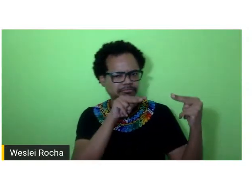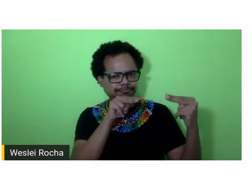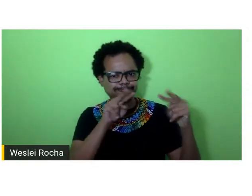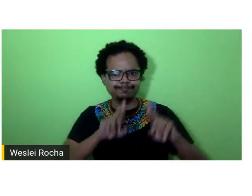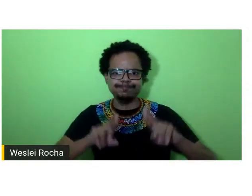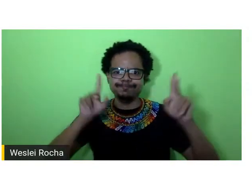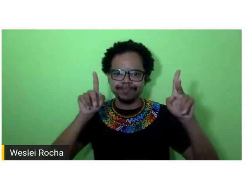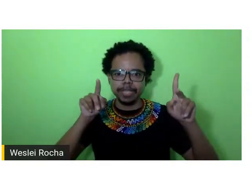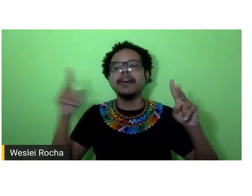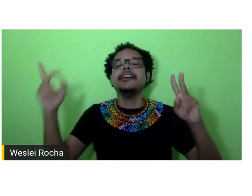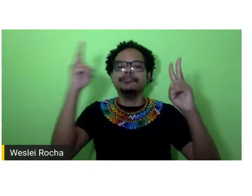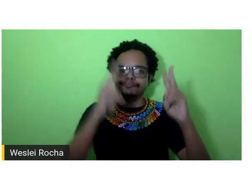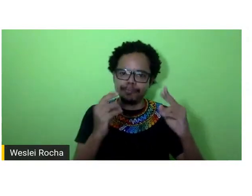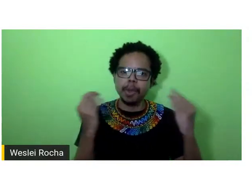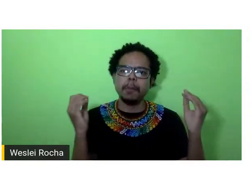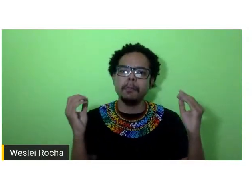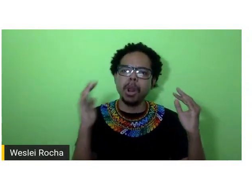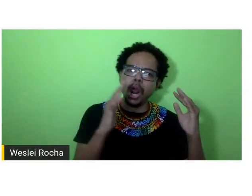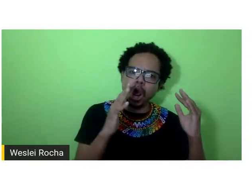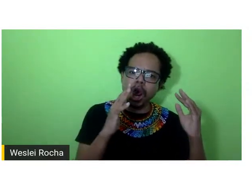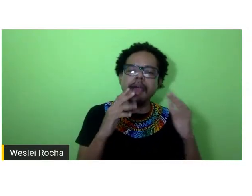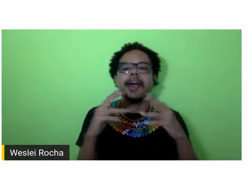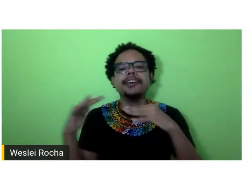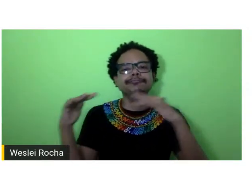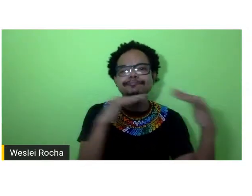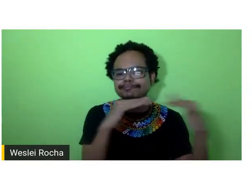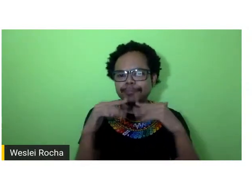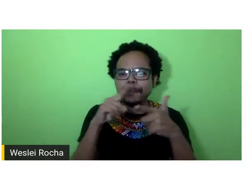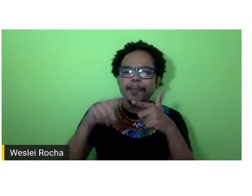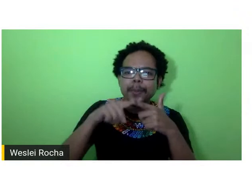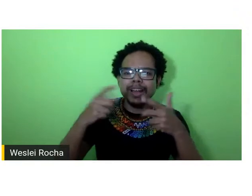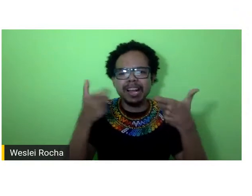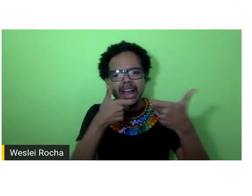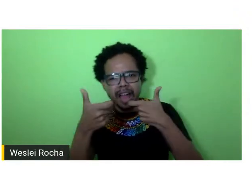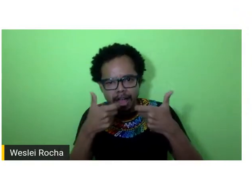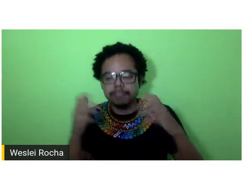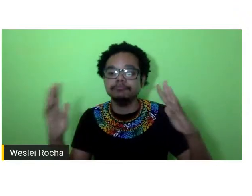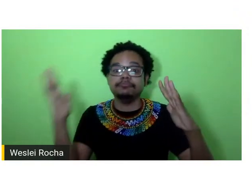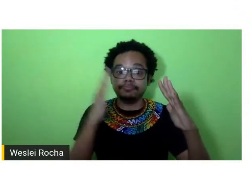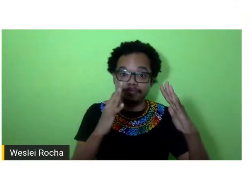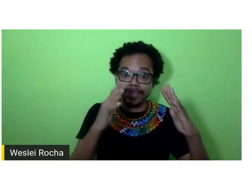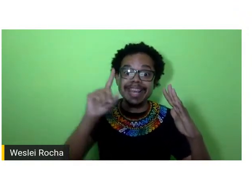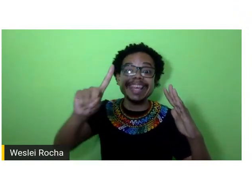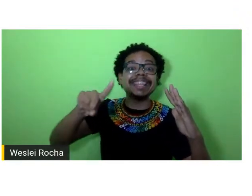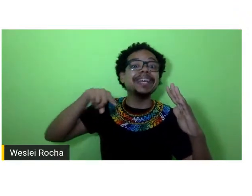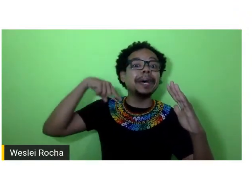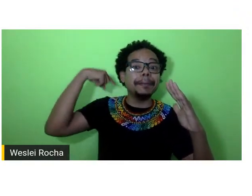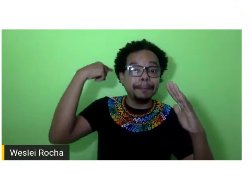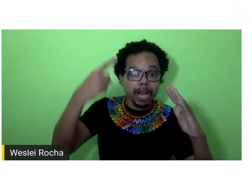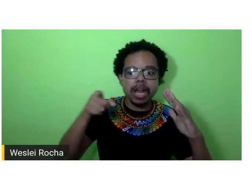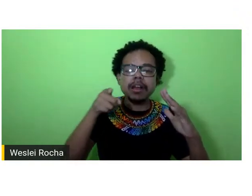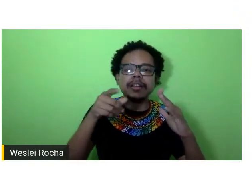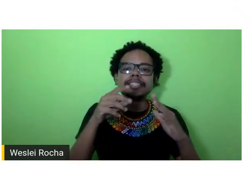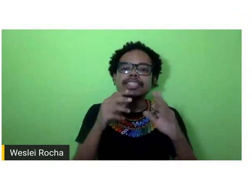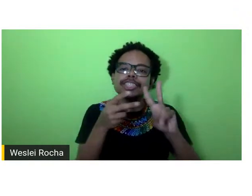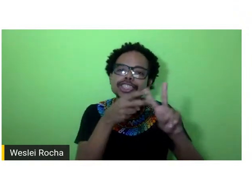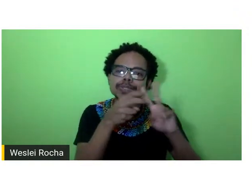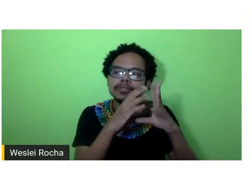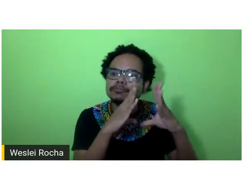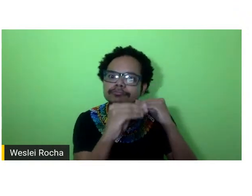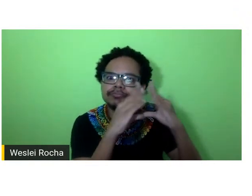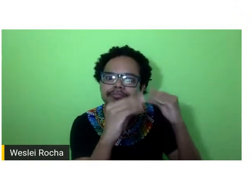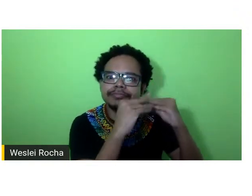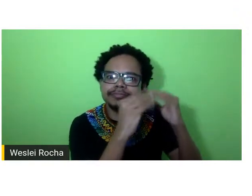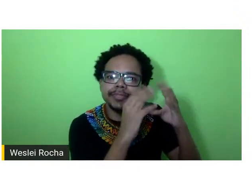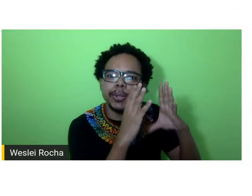os portugueses chegaram ir encontrar uma outra ele uma outra cultura uma outra forma de viver e